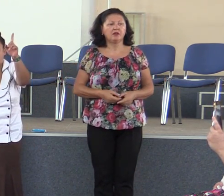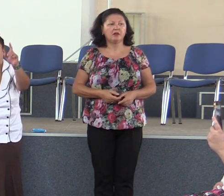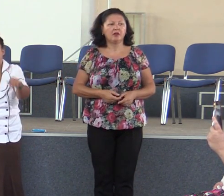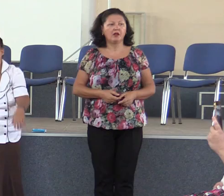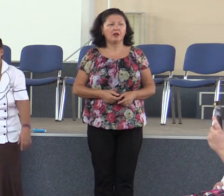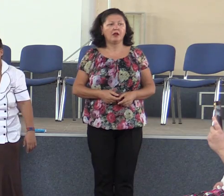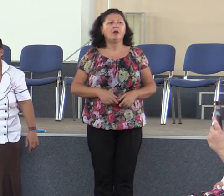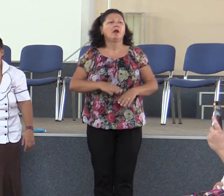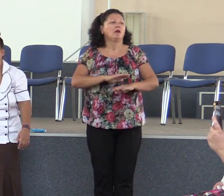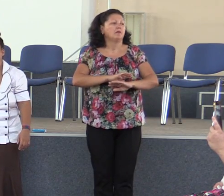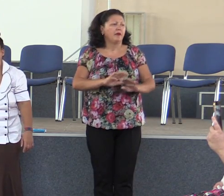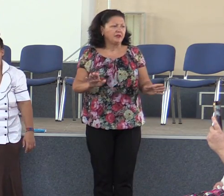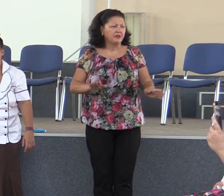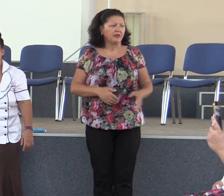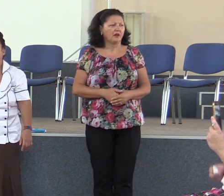veșnică.